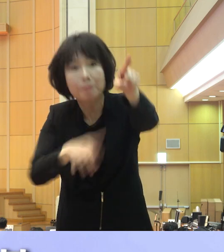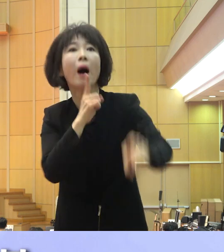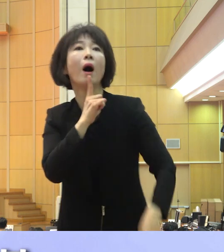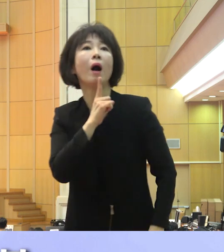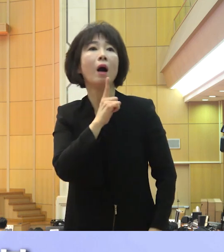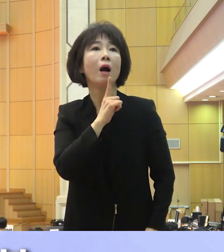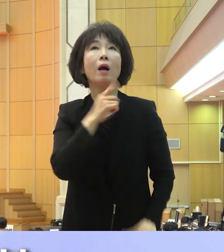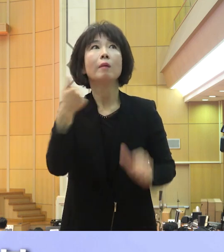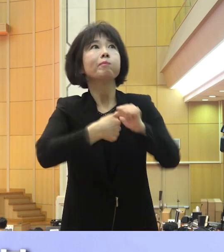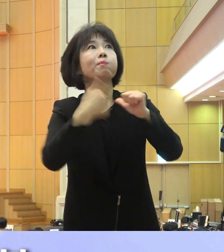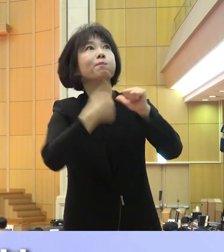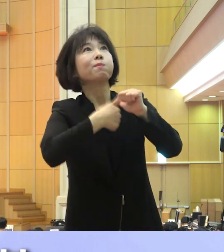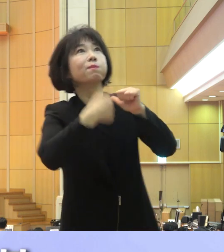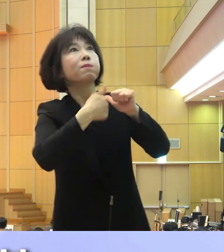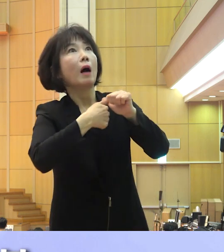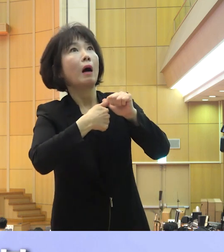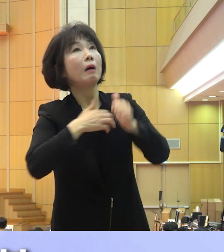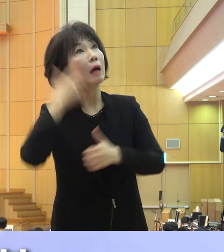못했다.